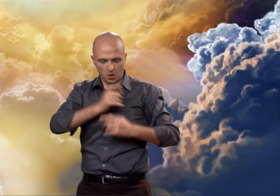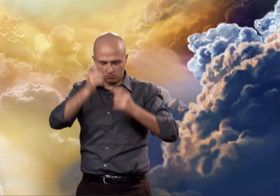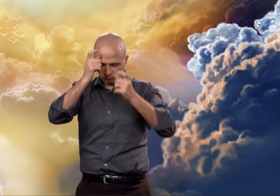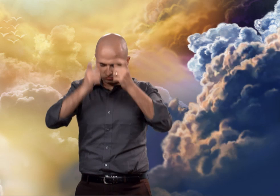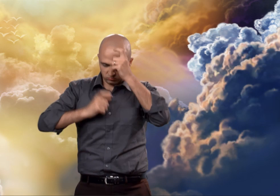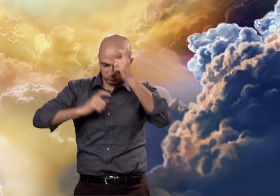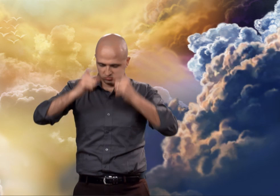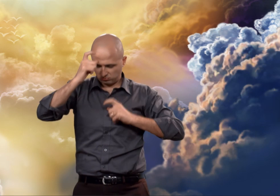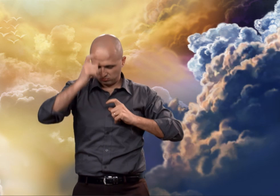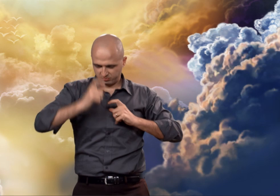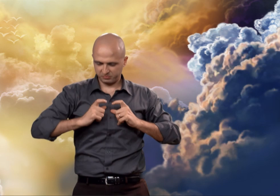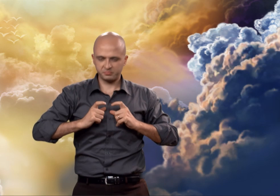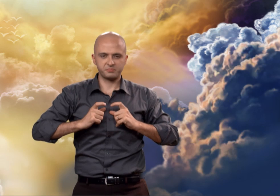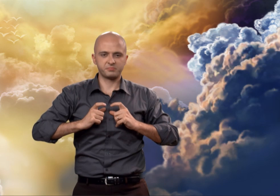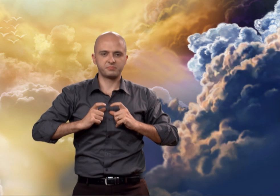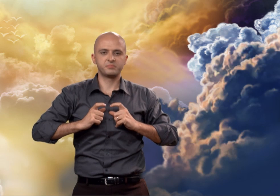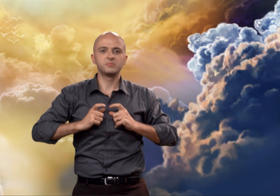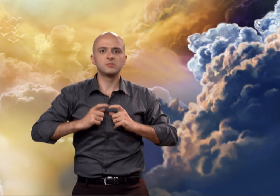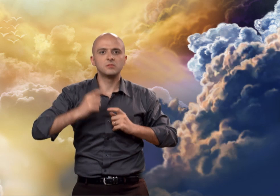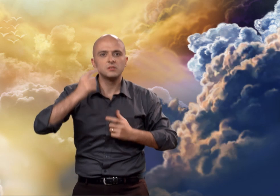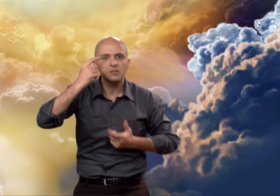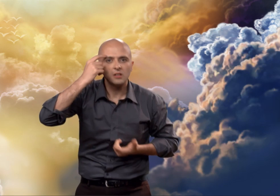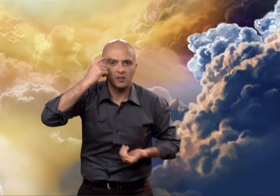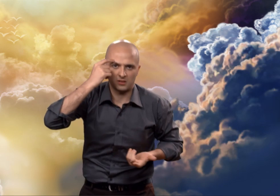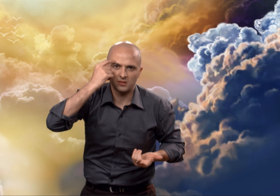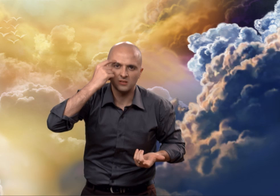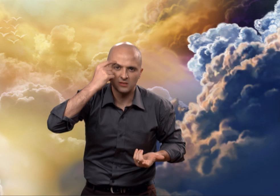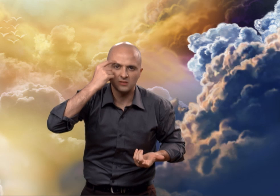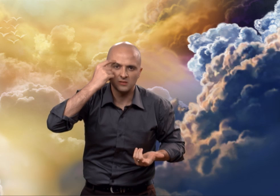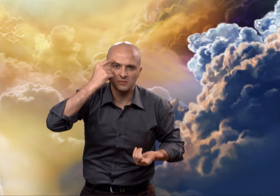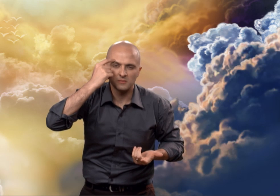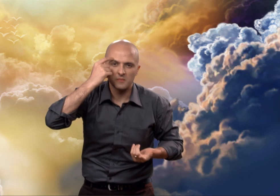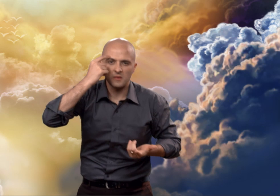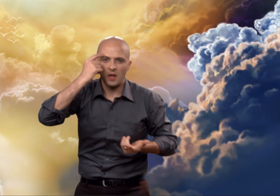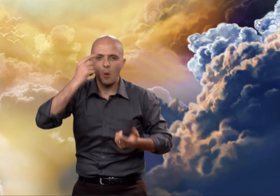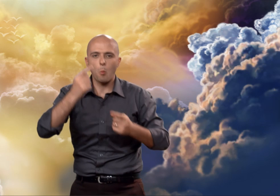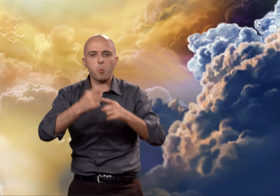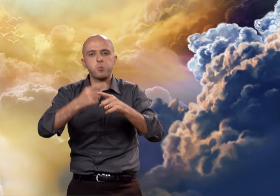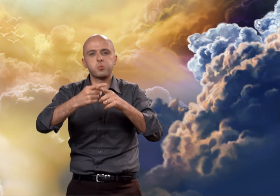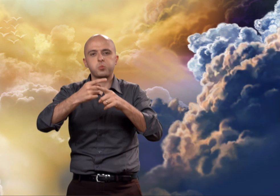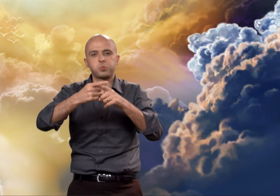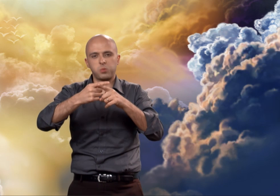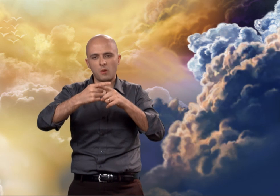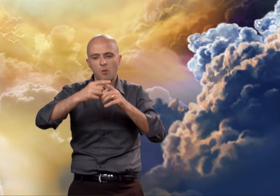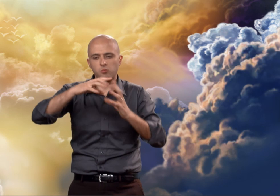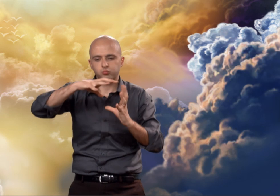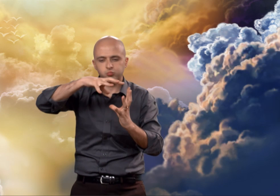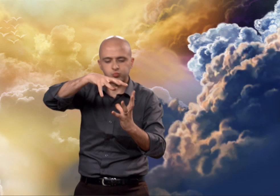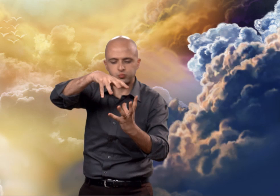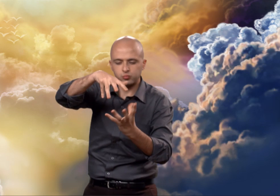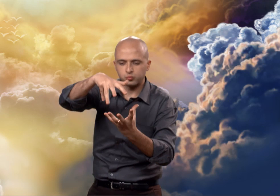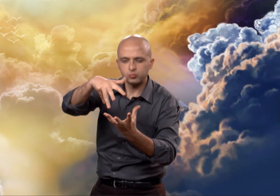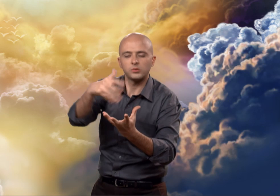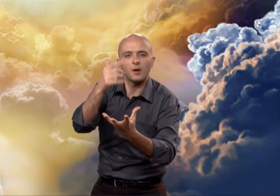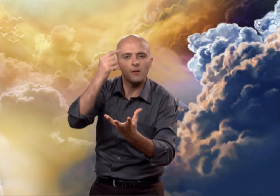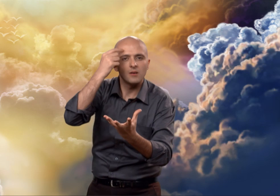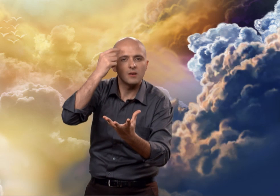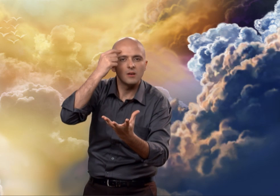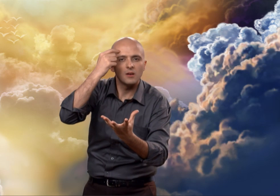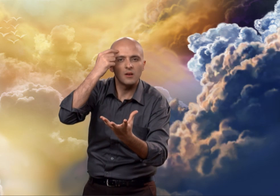Pai Celestial revelará tudo aquilo que é para o nosso bem. Mas, além disso, devemos confiar na mão